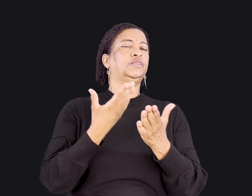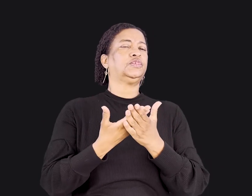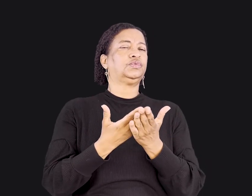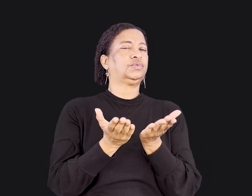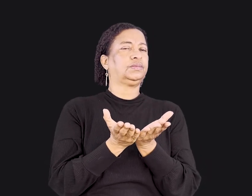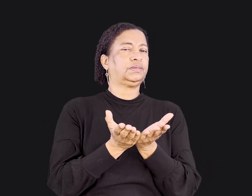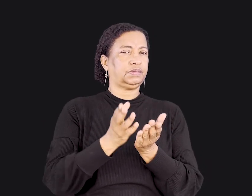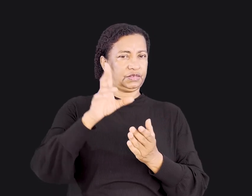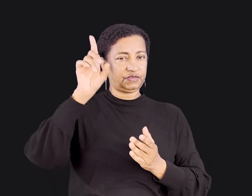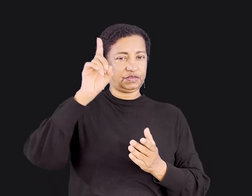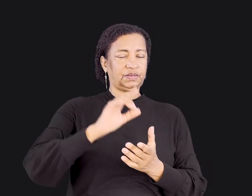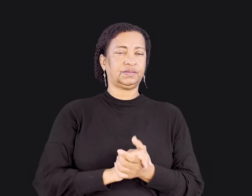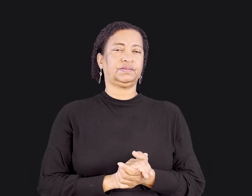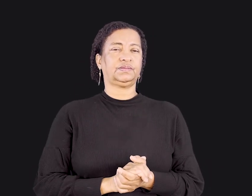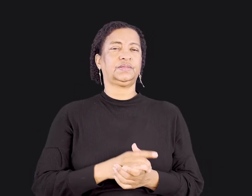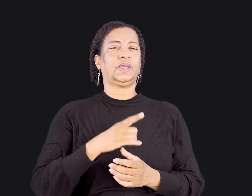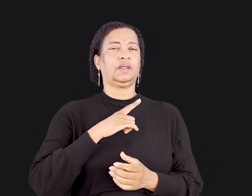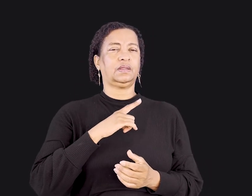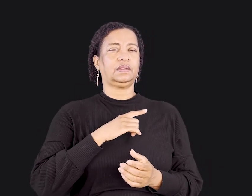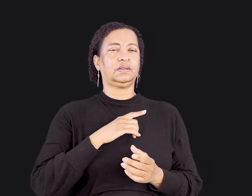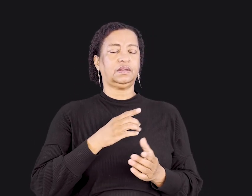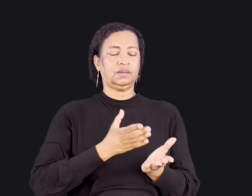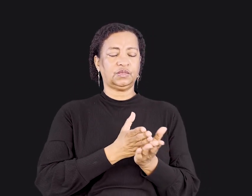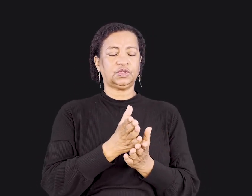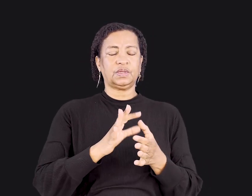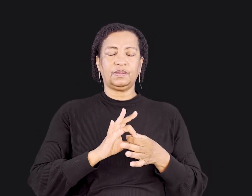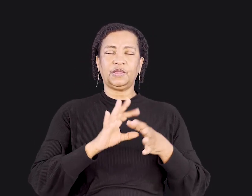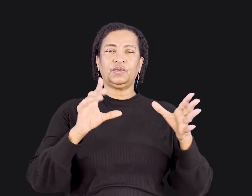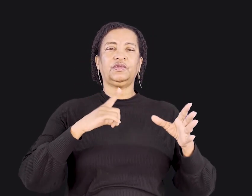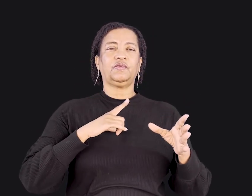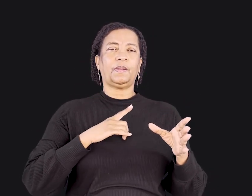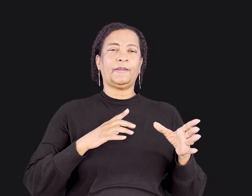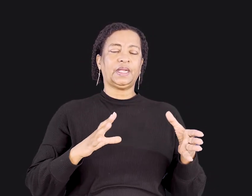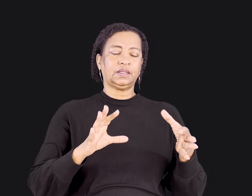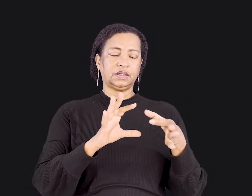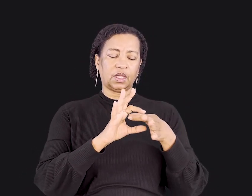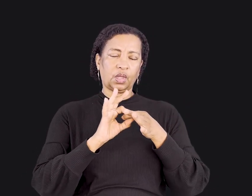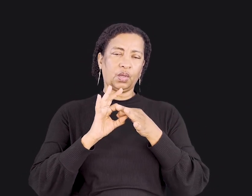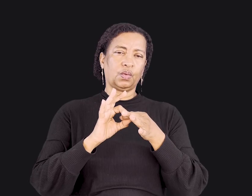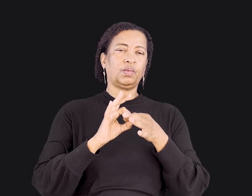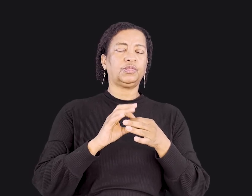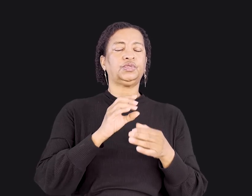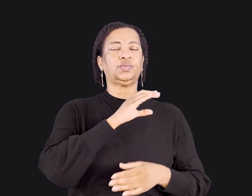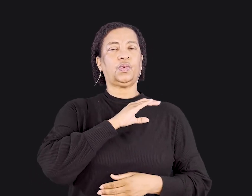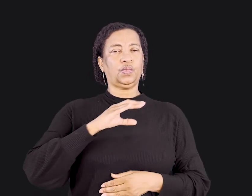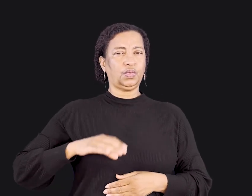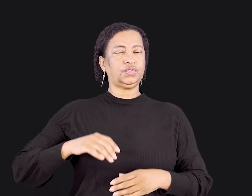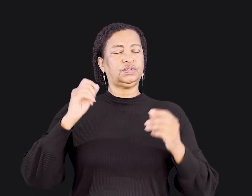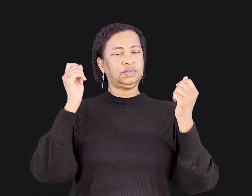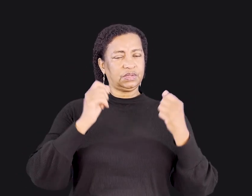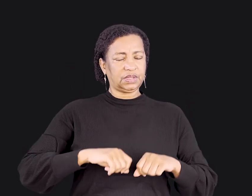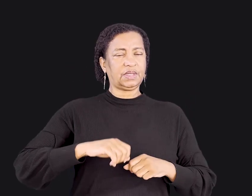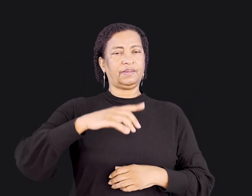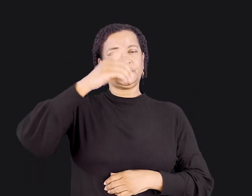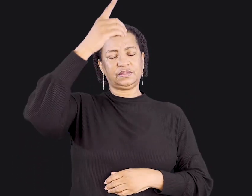Deus? Temos caminho livre para ter comunhão com o Cristo ressurreto e podemos ser capacitados por Ele com os dons